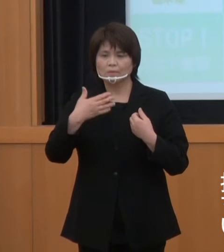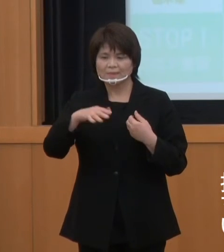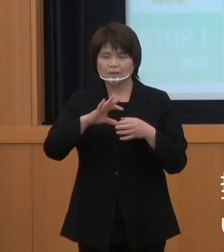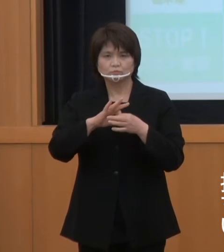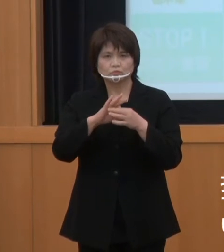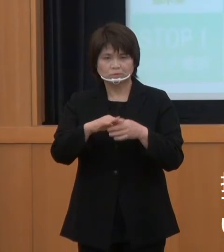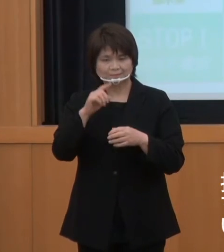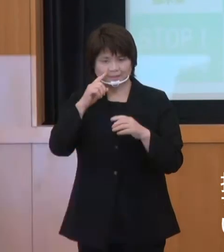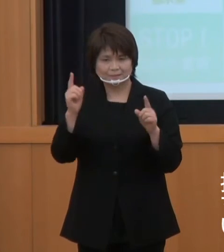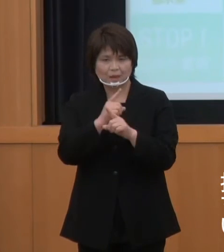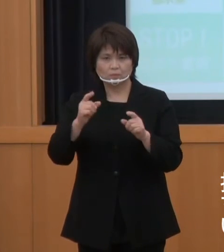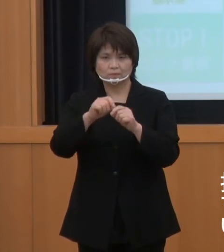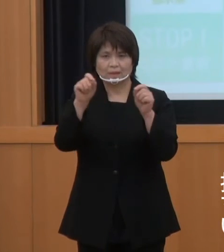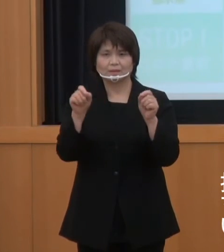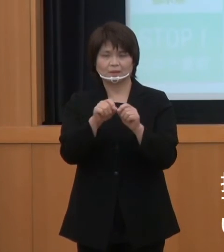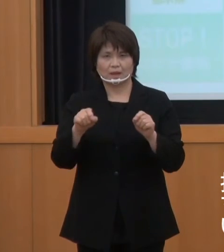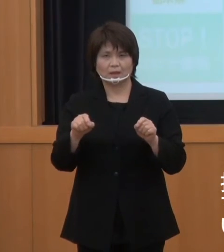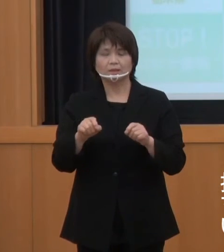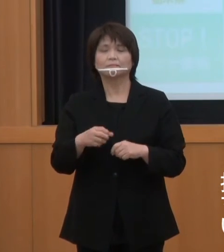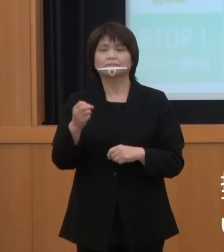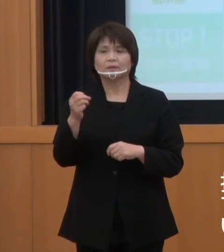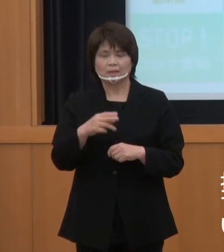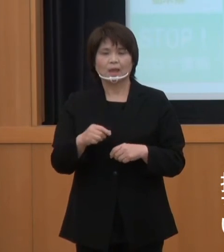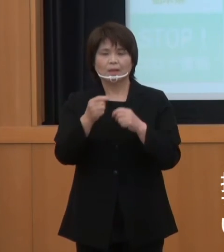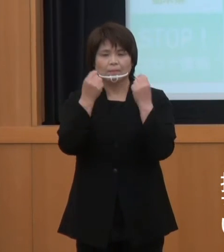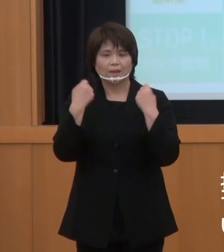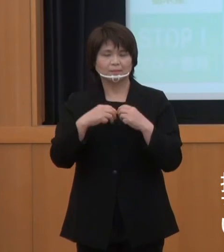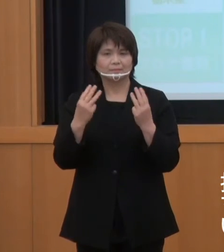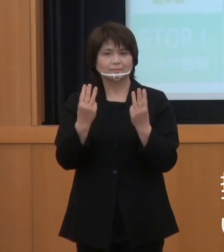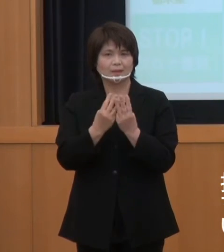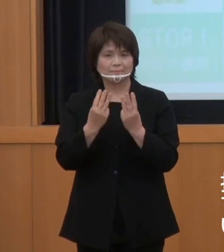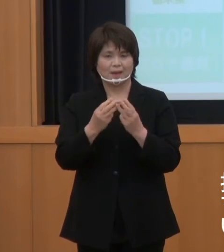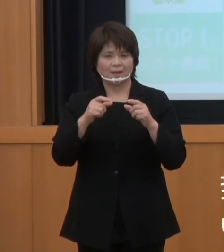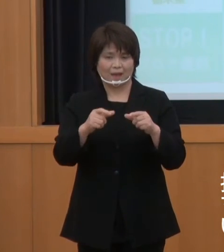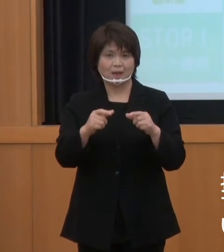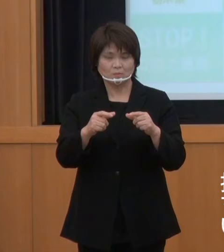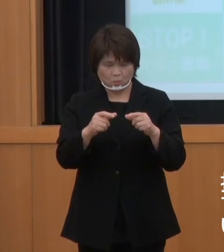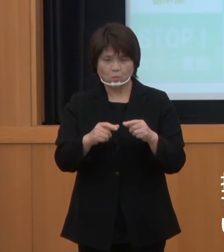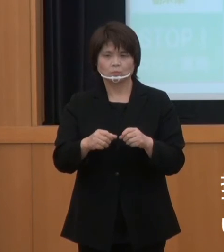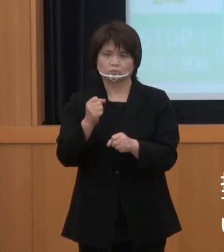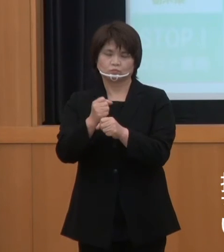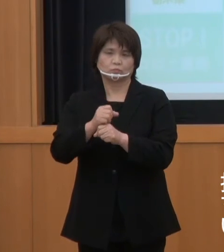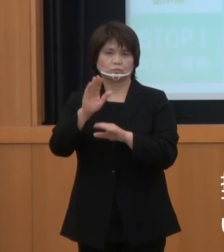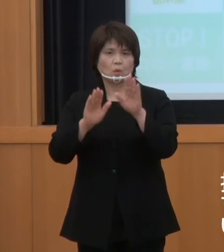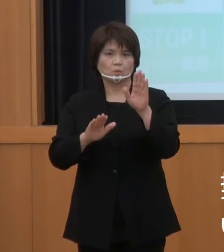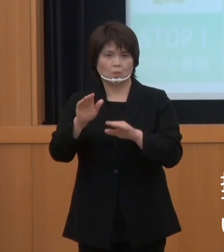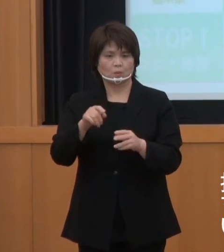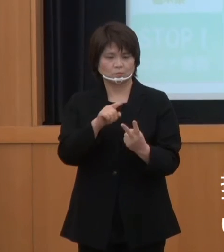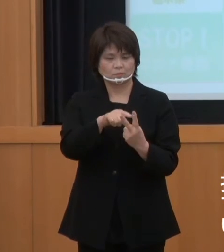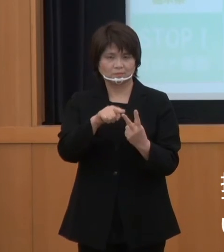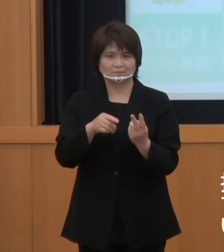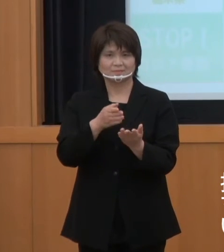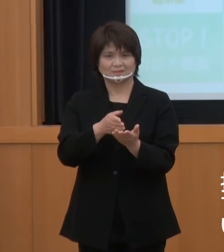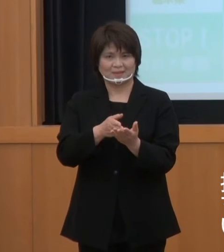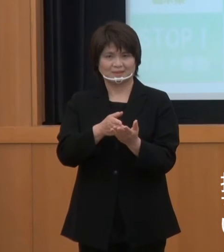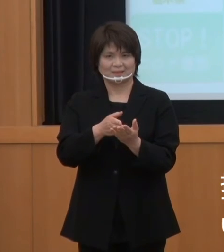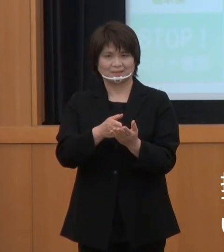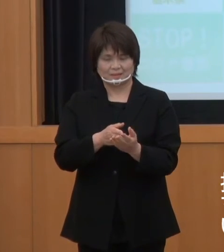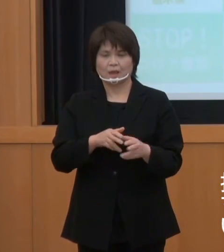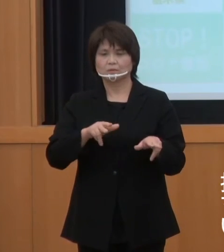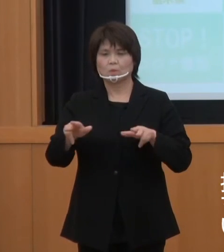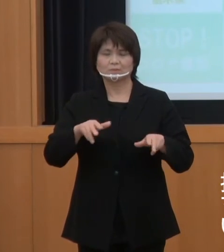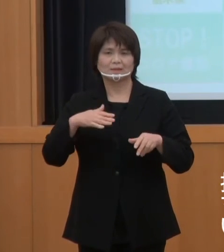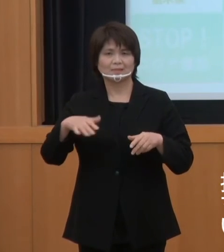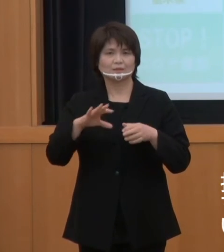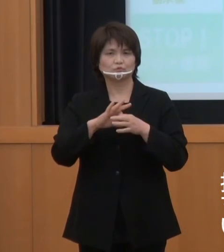果およびマイナンバーカードの取得状況について申し上げます。行政手続きの